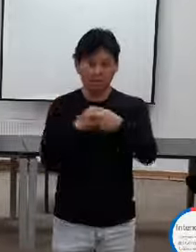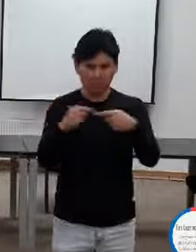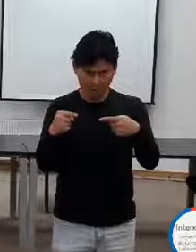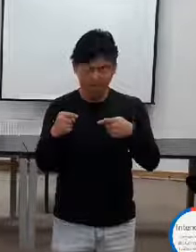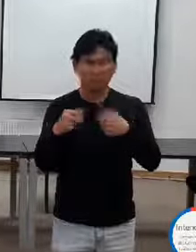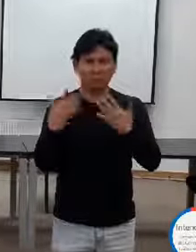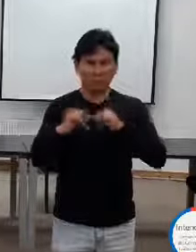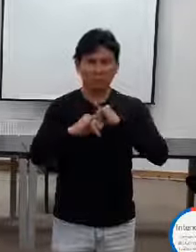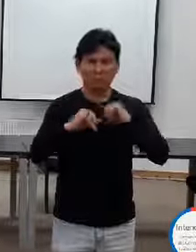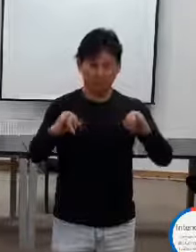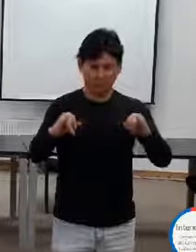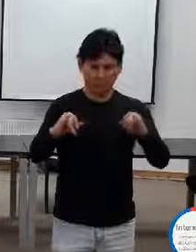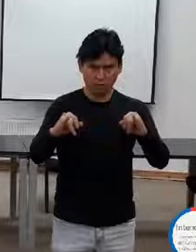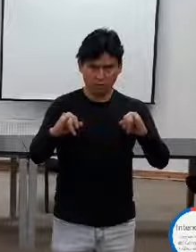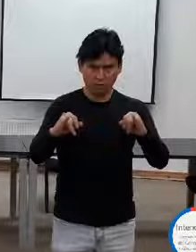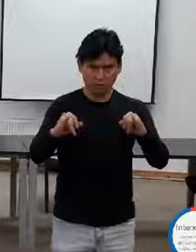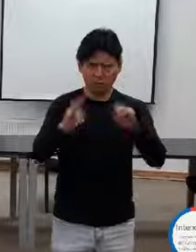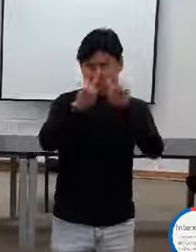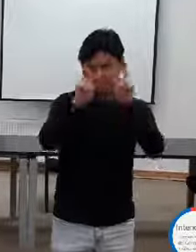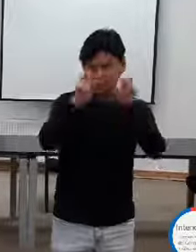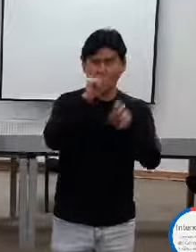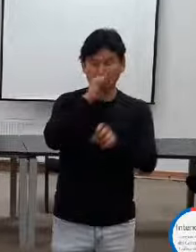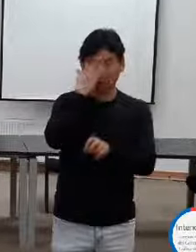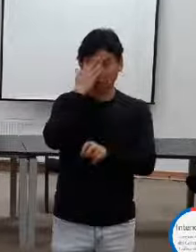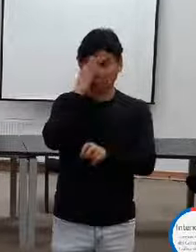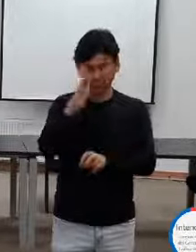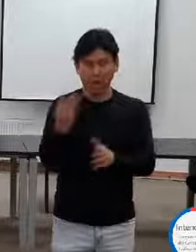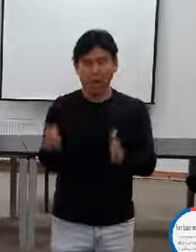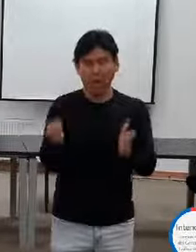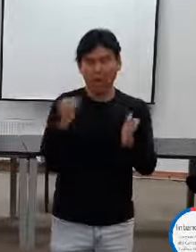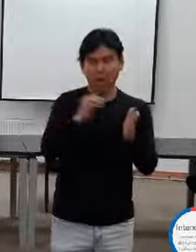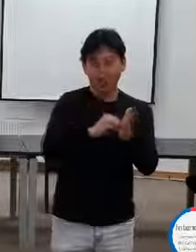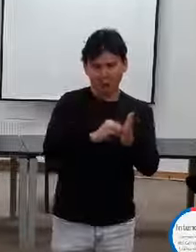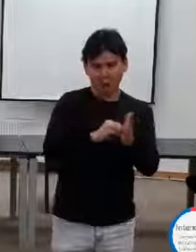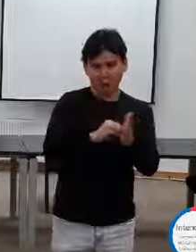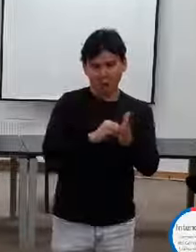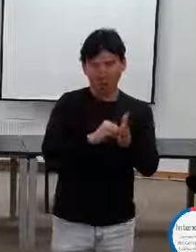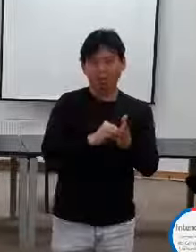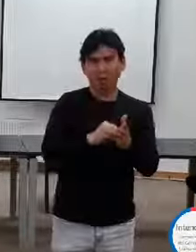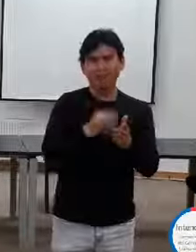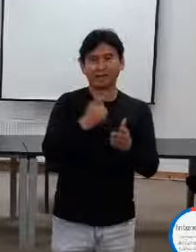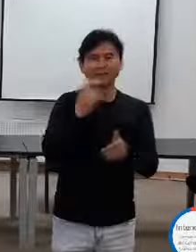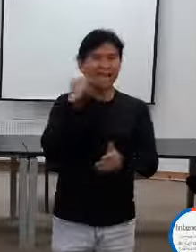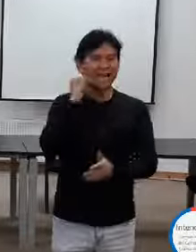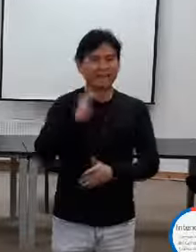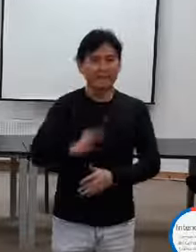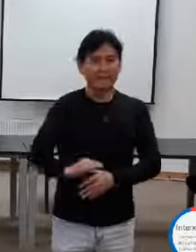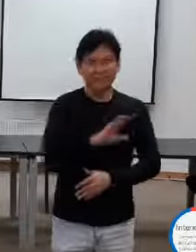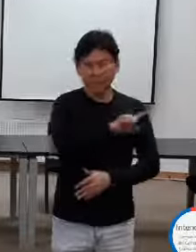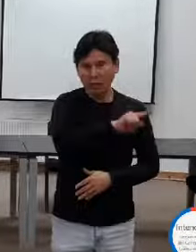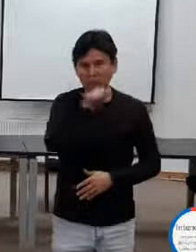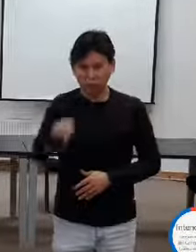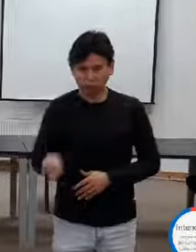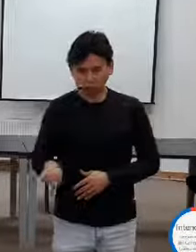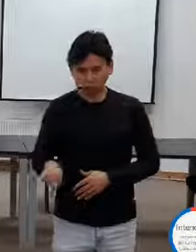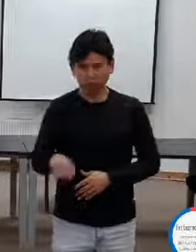y los últimos días, más el traslado que tenemos de la menor de la región del Bío Bío.